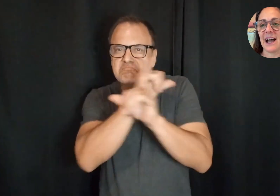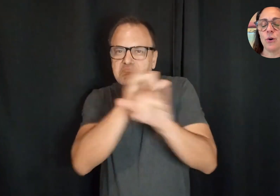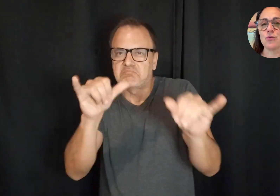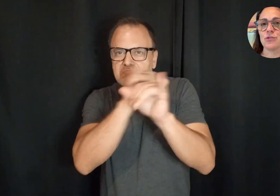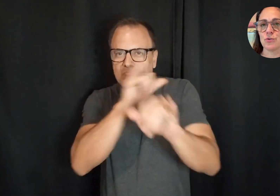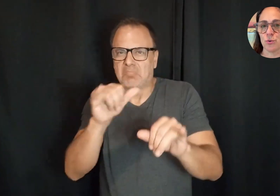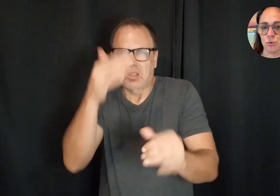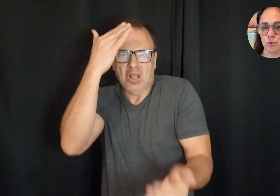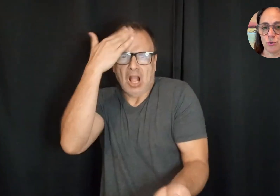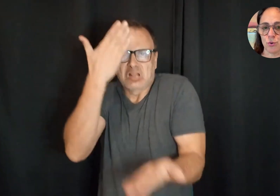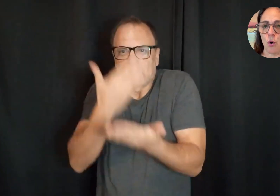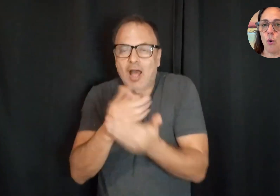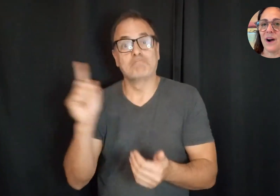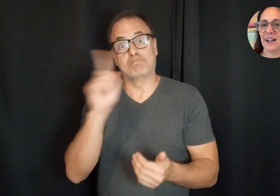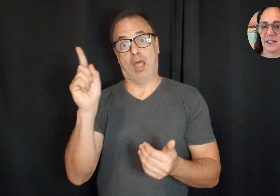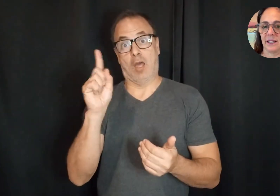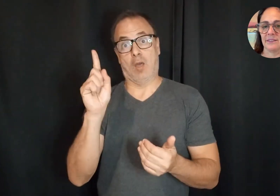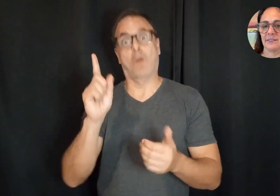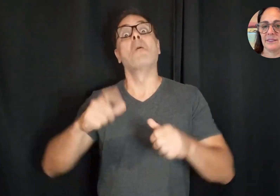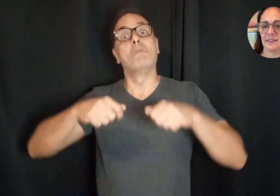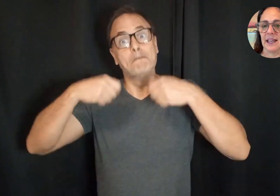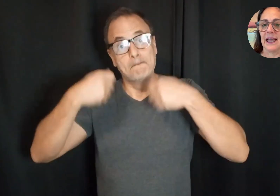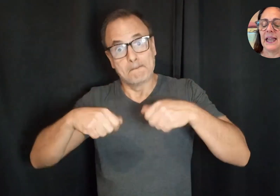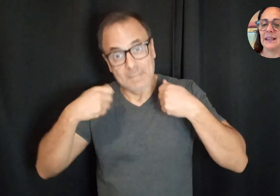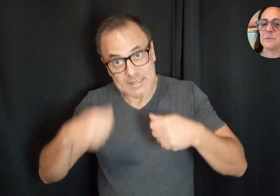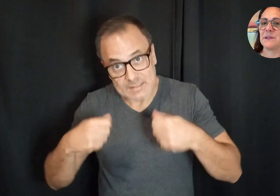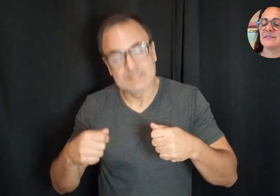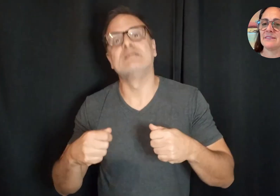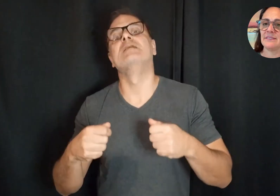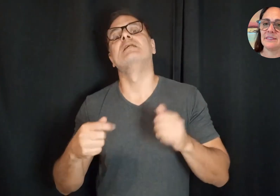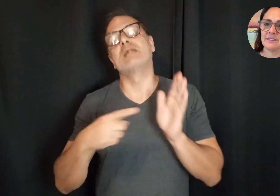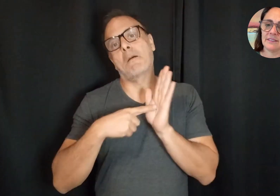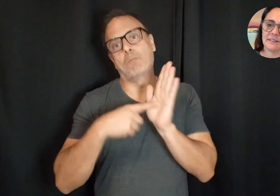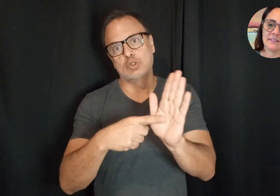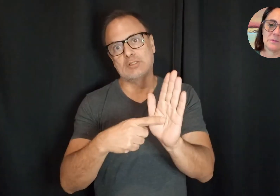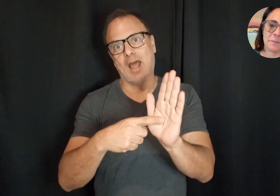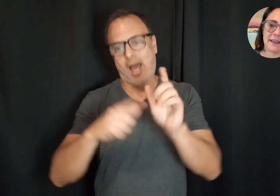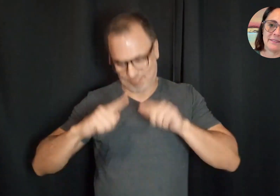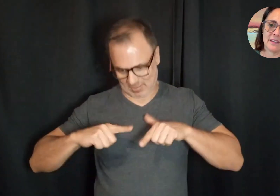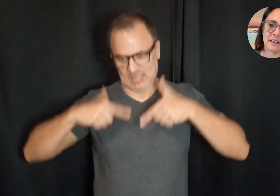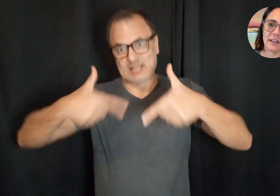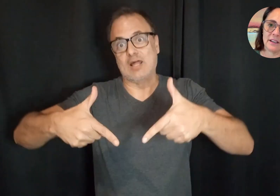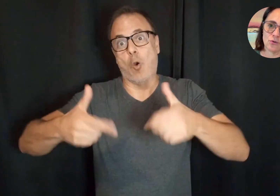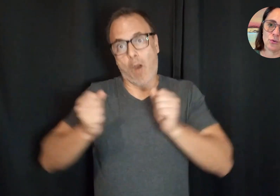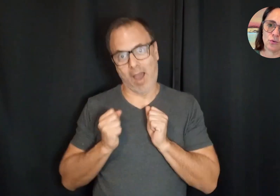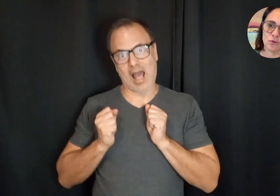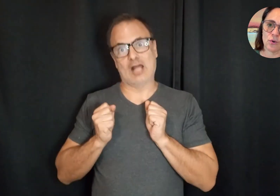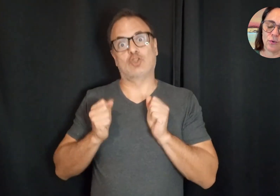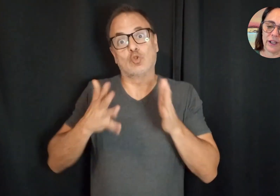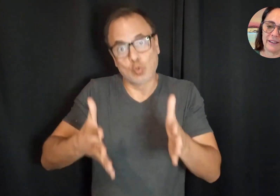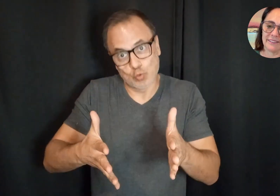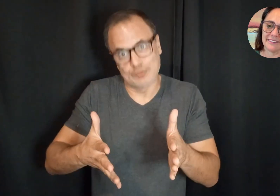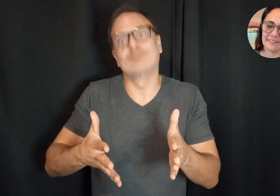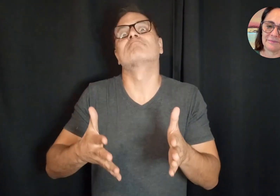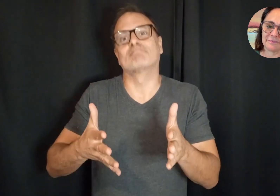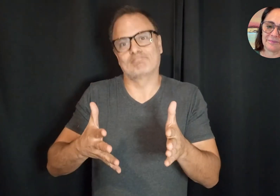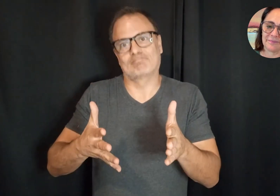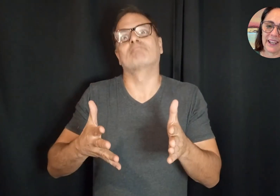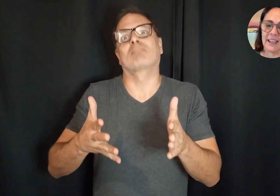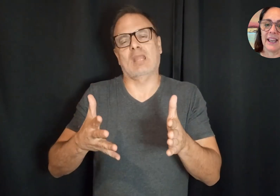ao discurso ou a crenças, ela precisa ser expressa em atitudes concretas. É